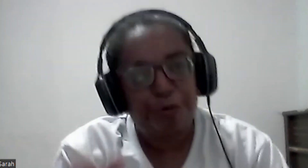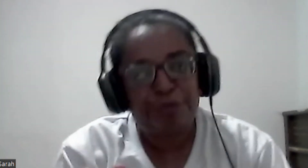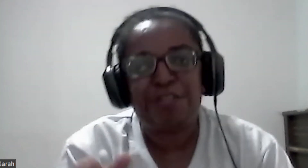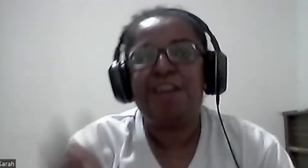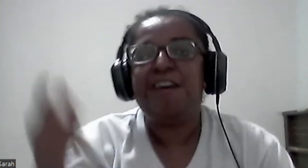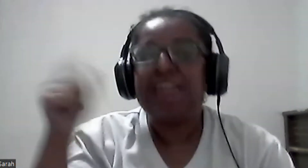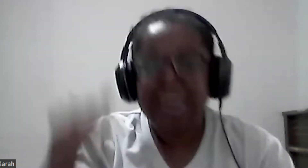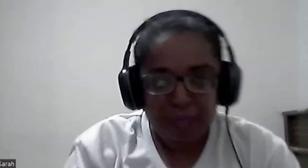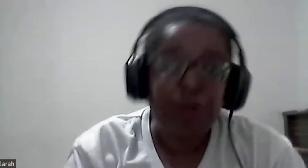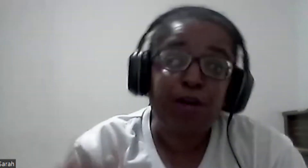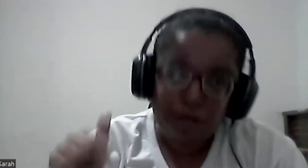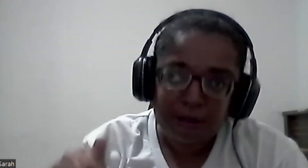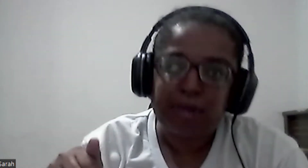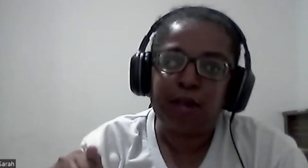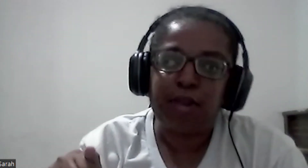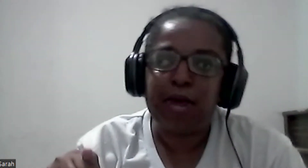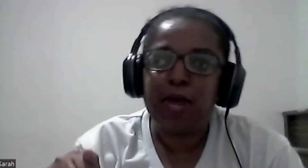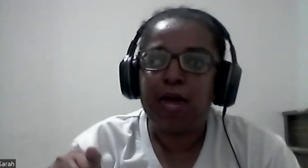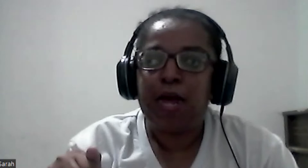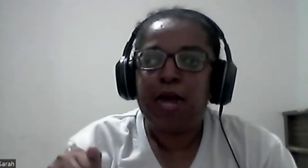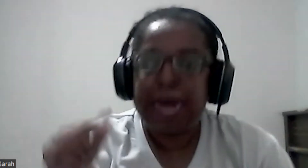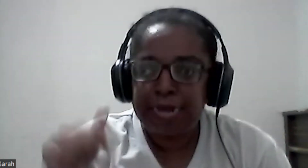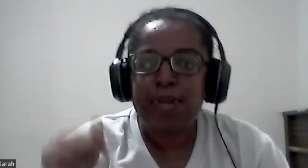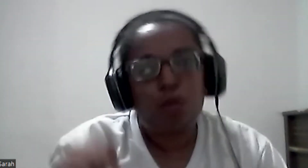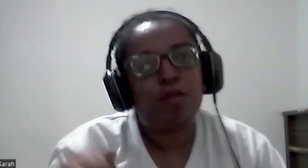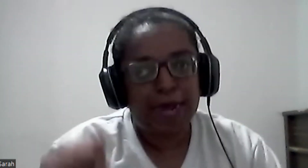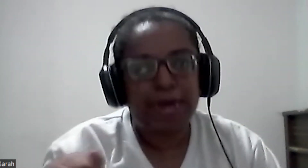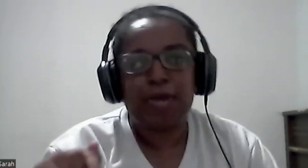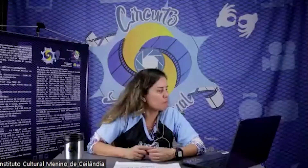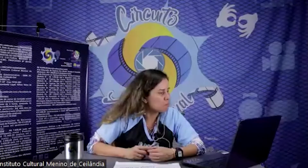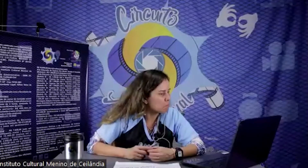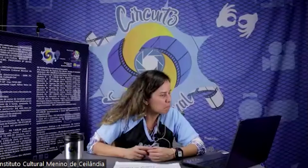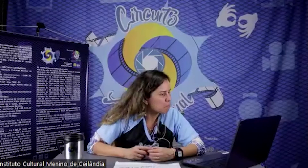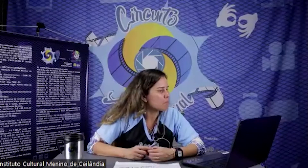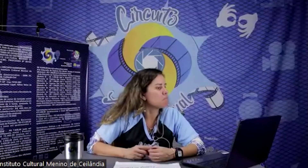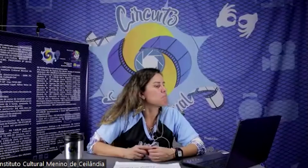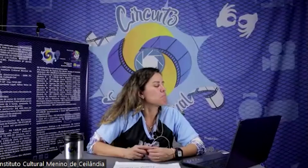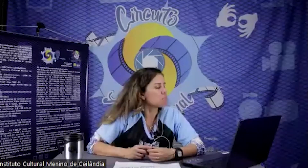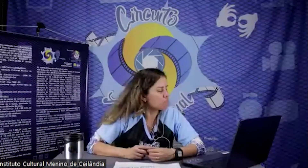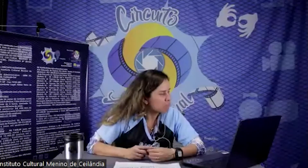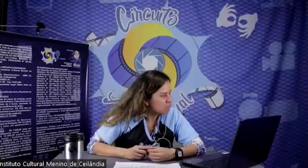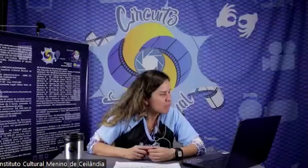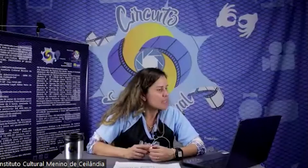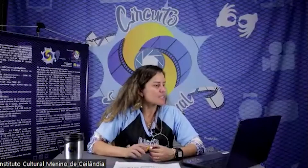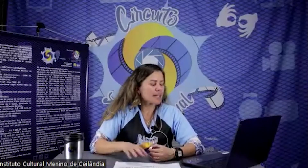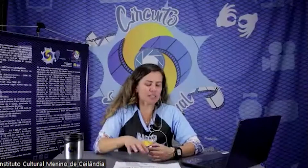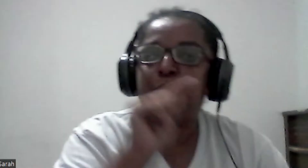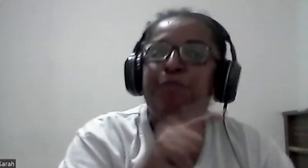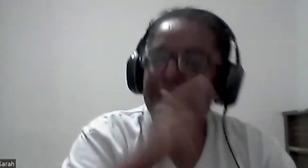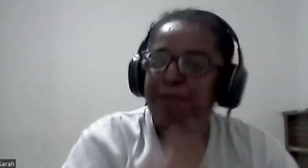recursos que eu encontrei, né? Ainda encontrei legal. aqui, entendeu? Lá Sara, tem então seu filho estuda